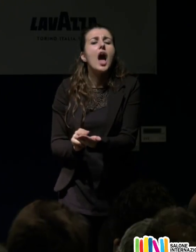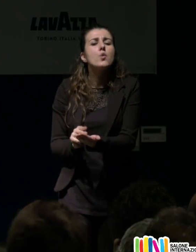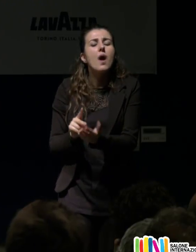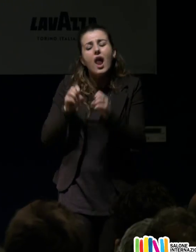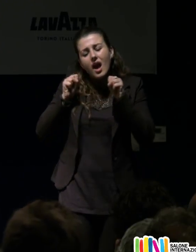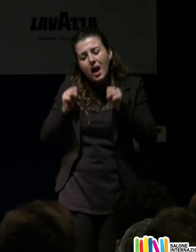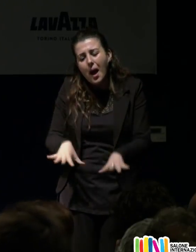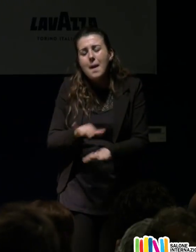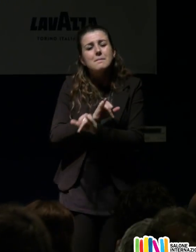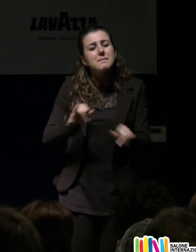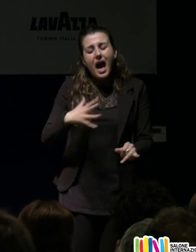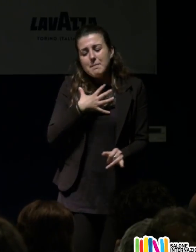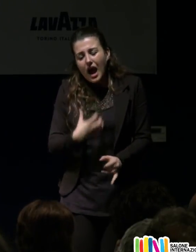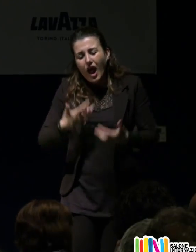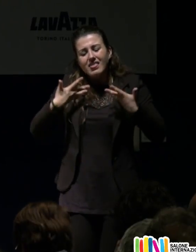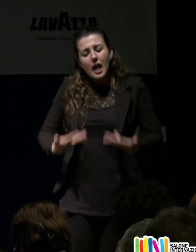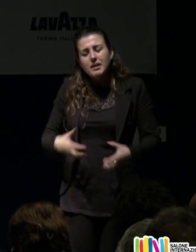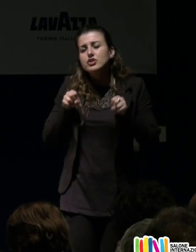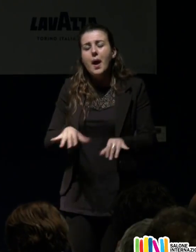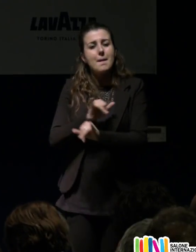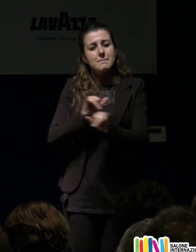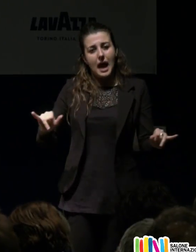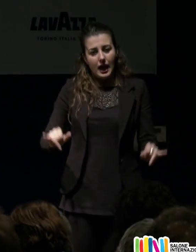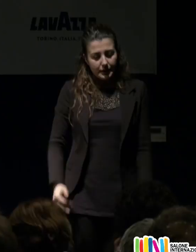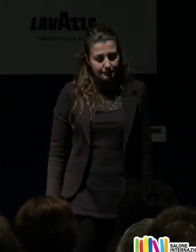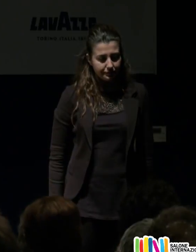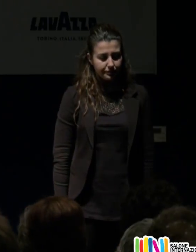cda la malinconia e la depressione tutto con